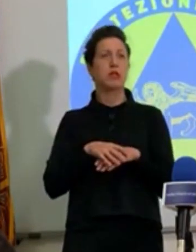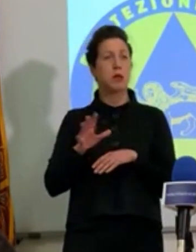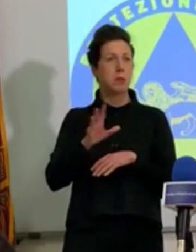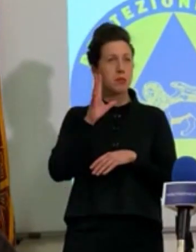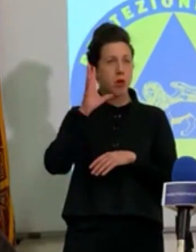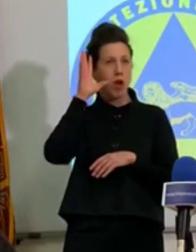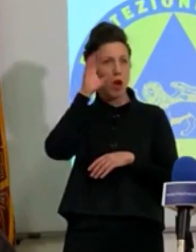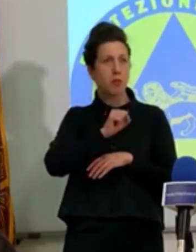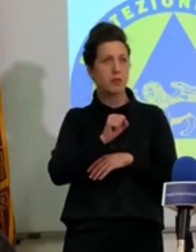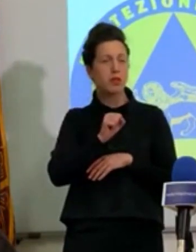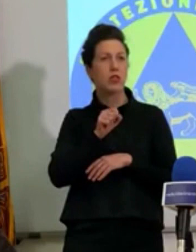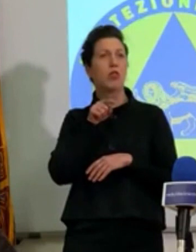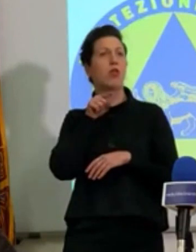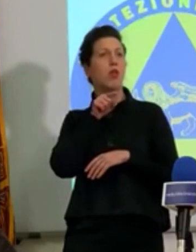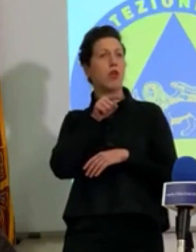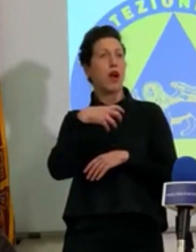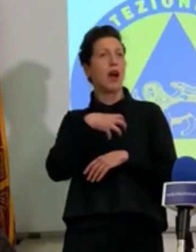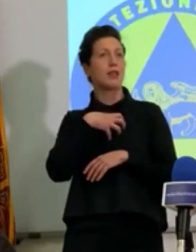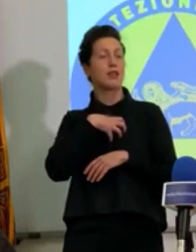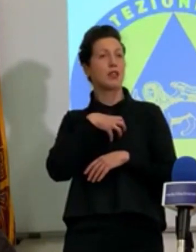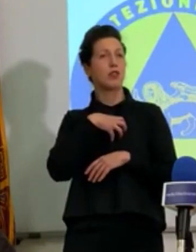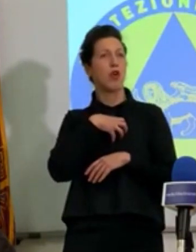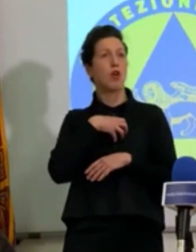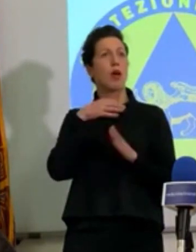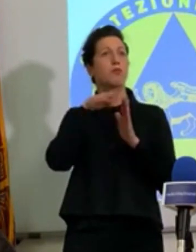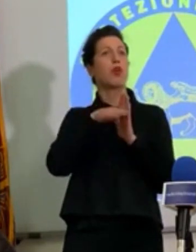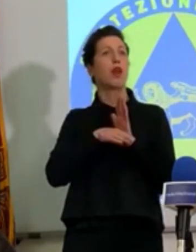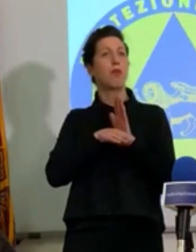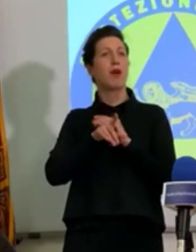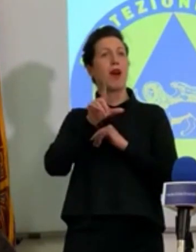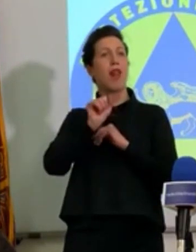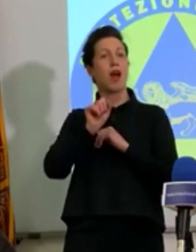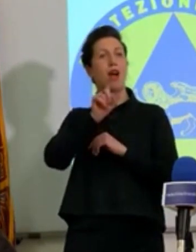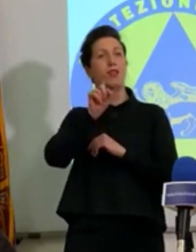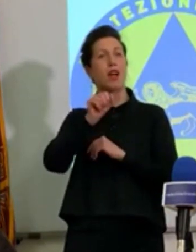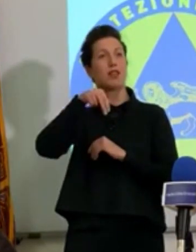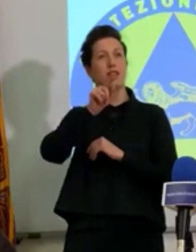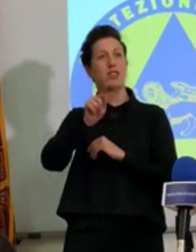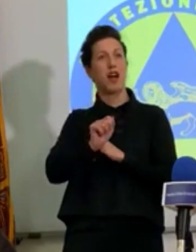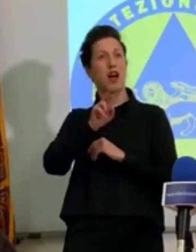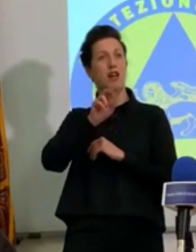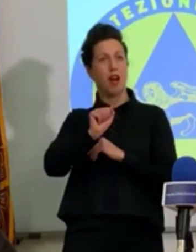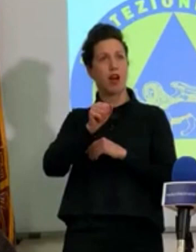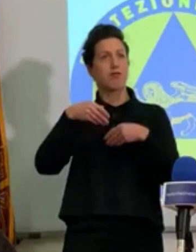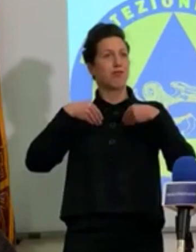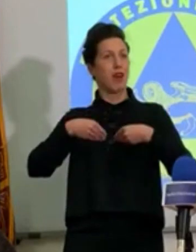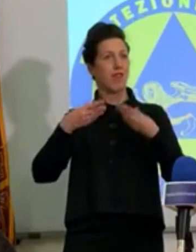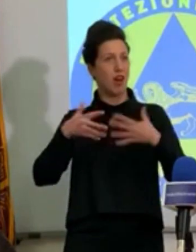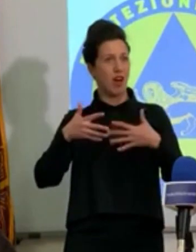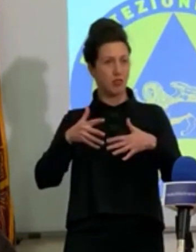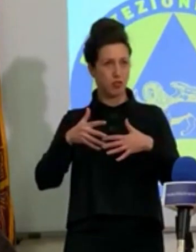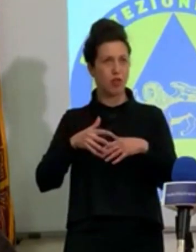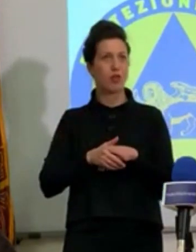partecipato alla zanzara e sicuramente in un contesto, diciamo, di una trasmissione che assolutamente, cioè,